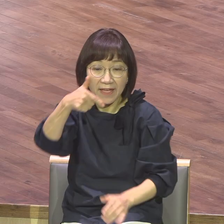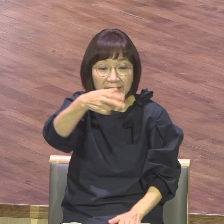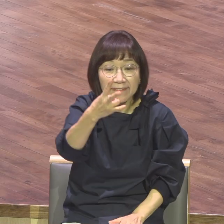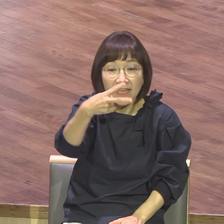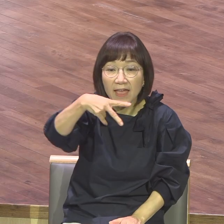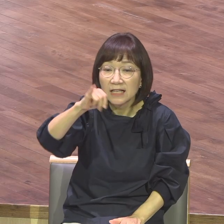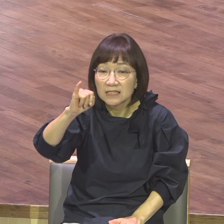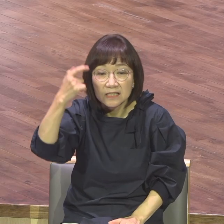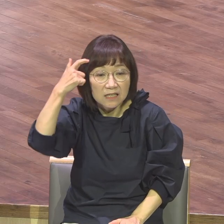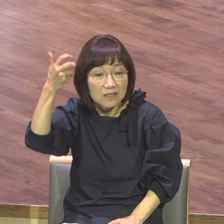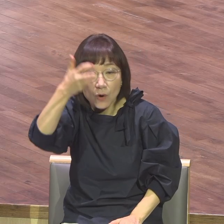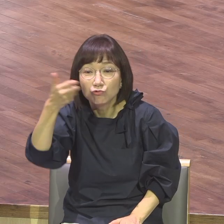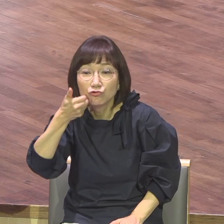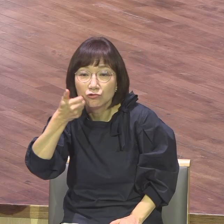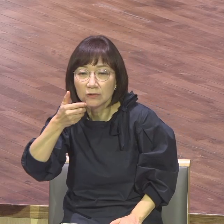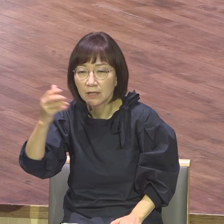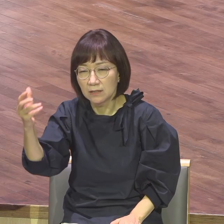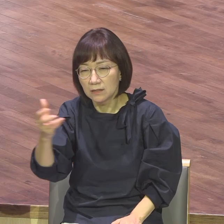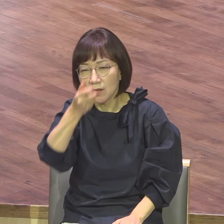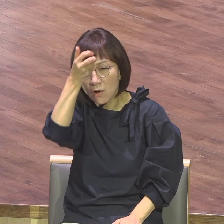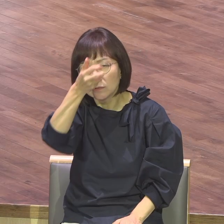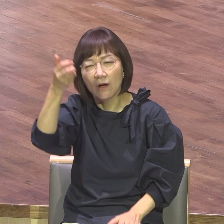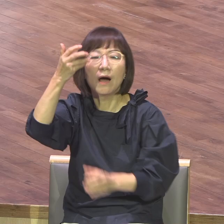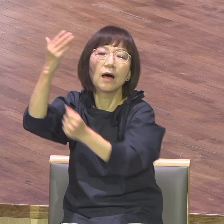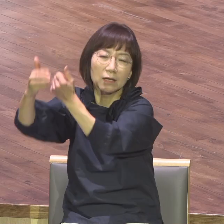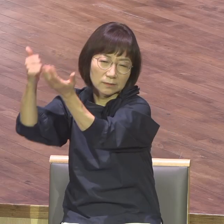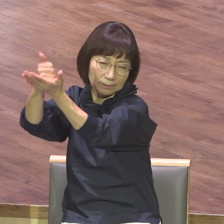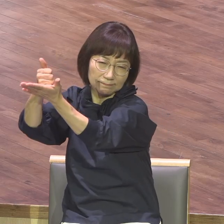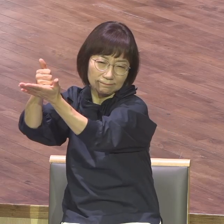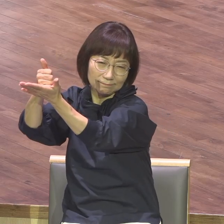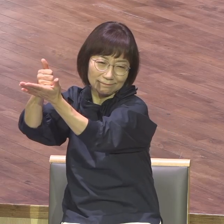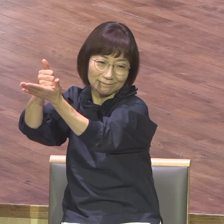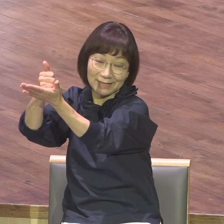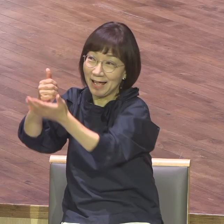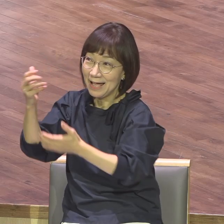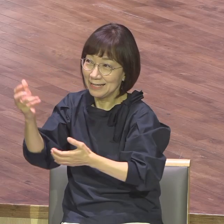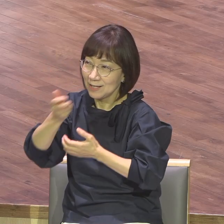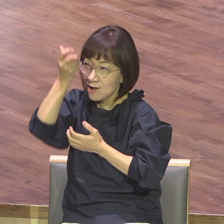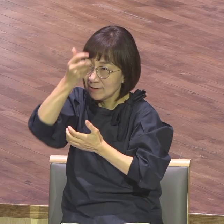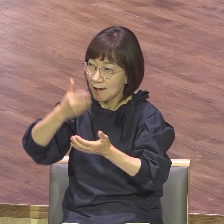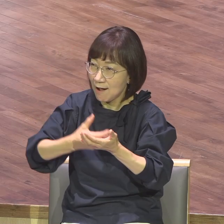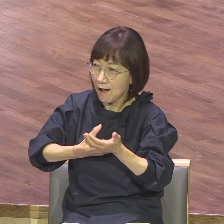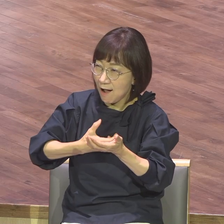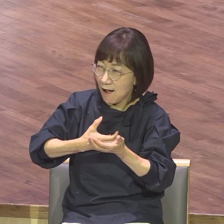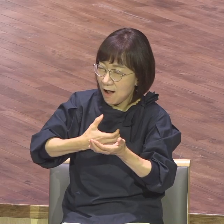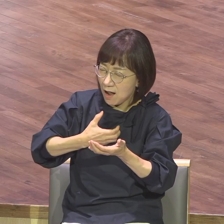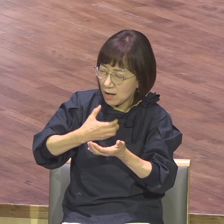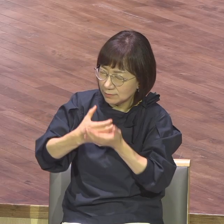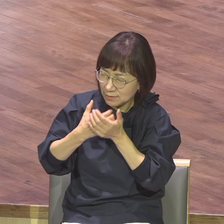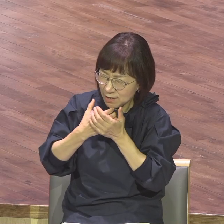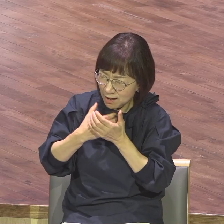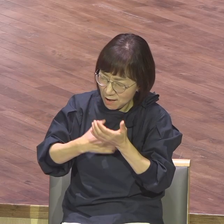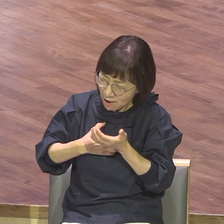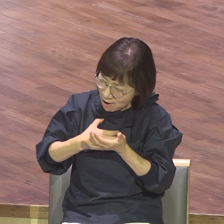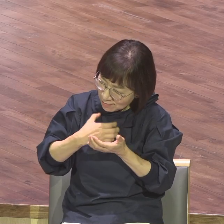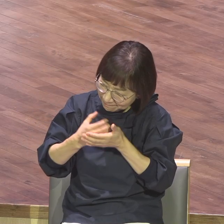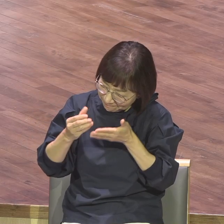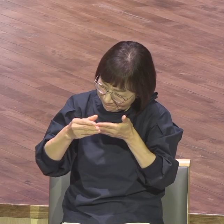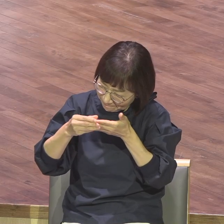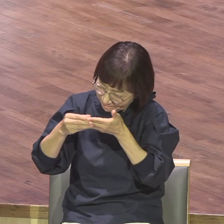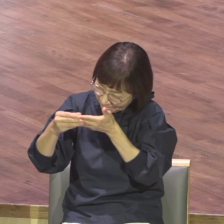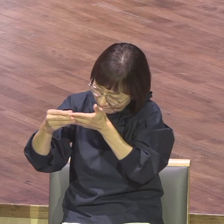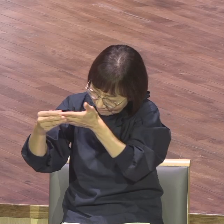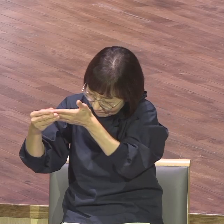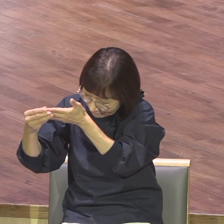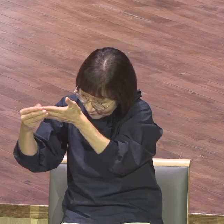말합니다. 성령 하나님. 다시 말해서 성령의 감동, 감화, 인도하심이 있어야만 우리가